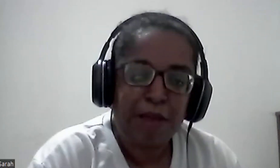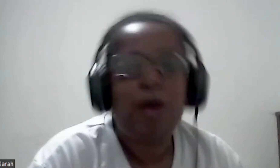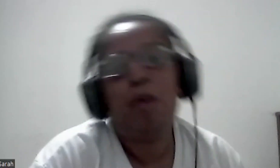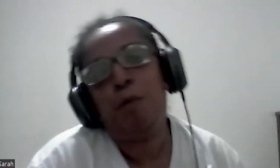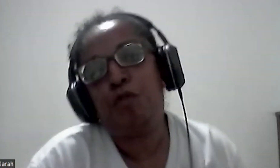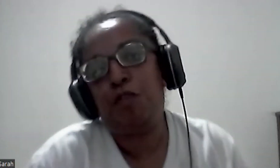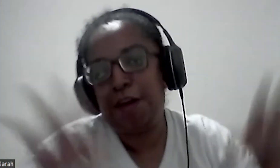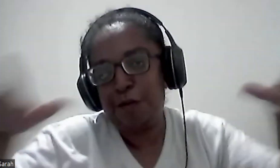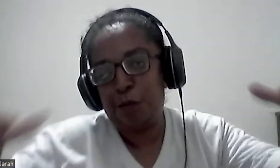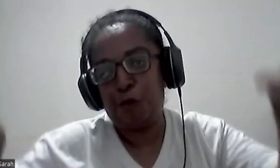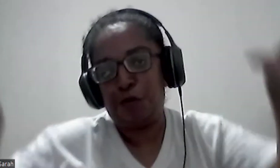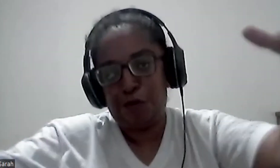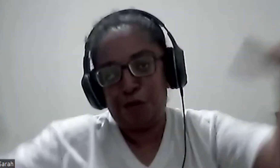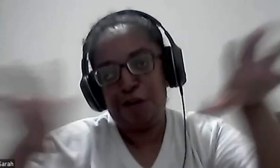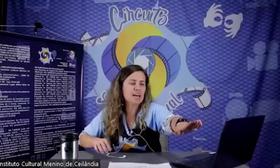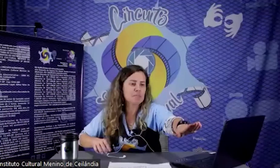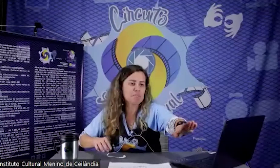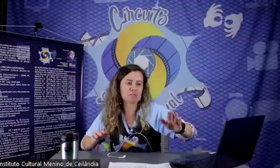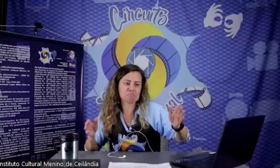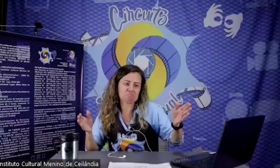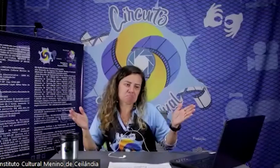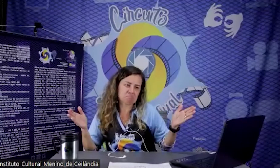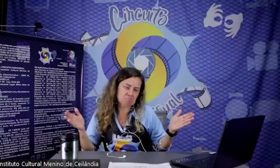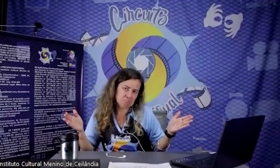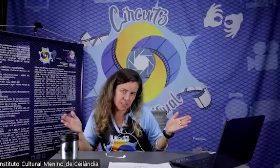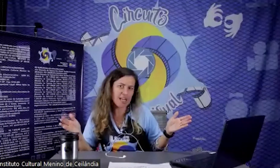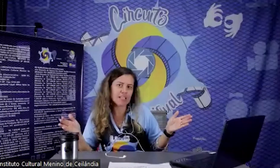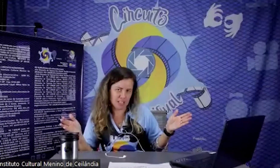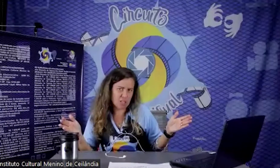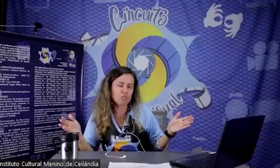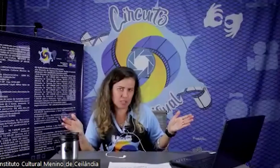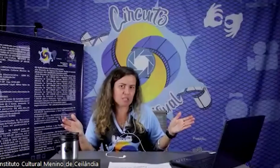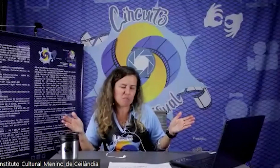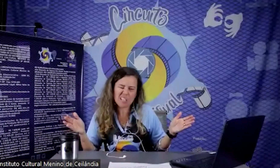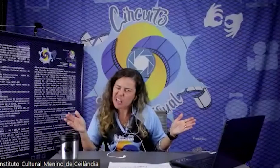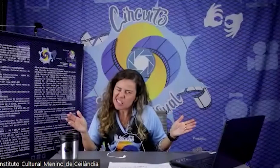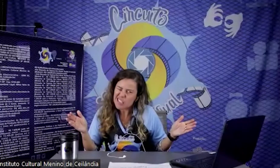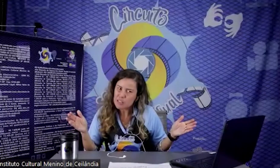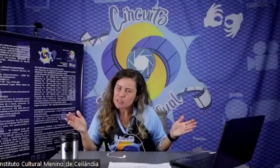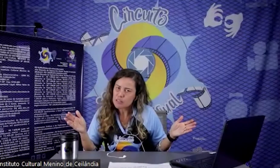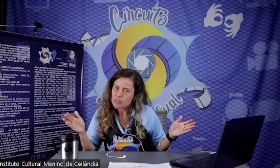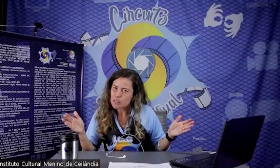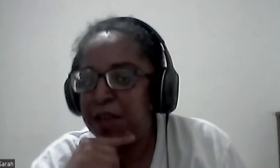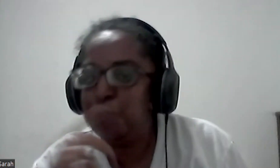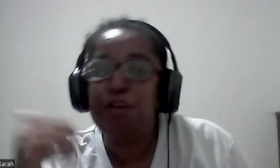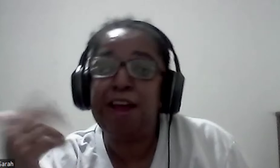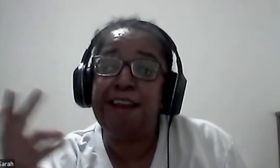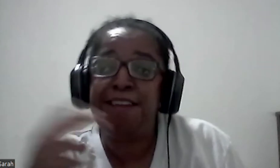igual o povo, né? Colocar rampa. Será que é isso? É acessibilidade? Não. Só colocar